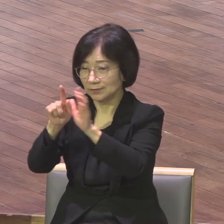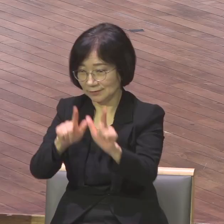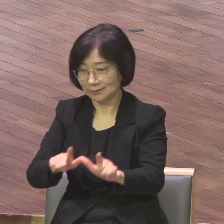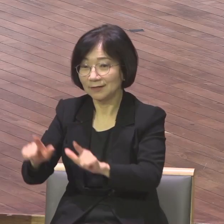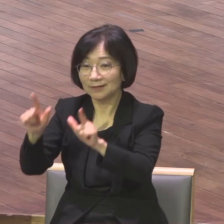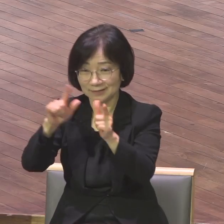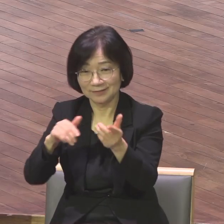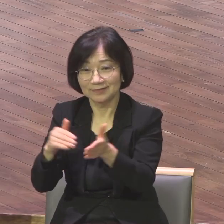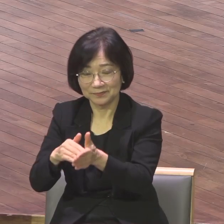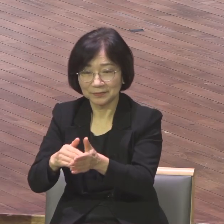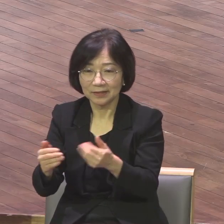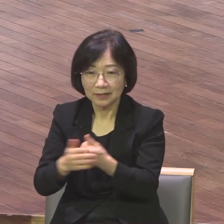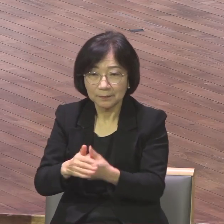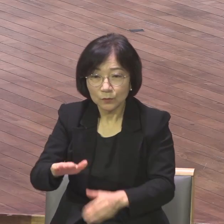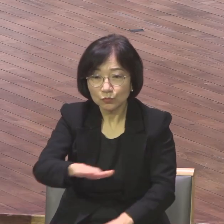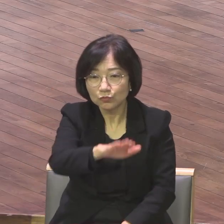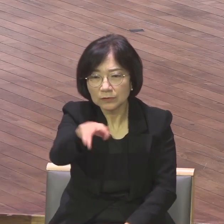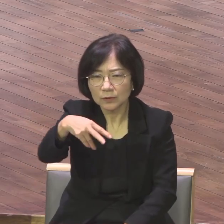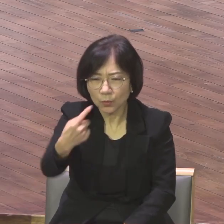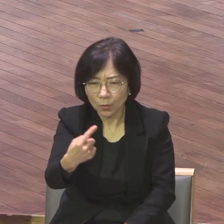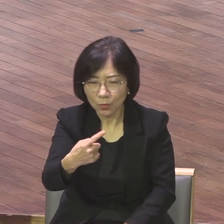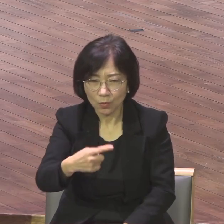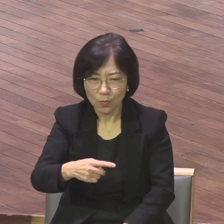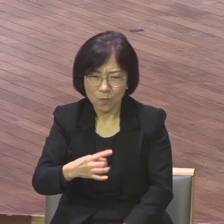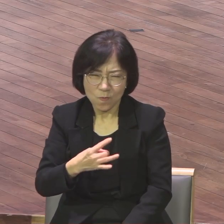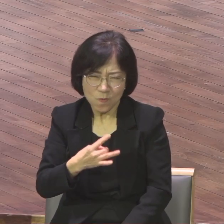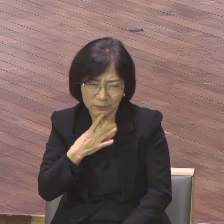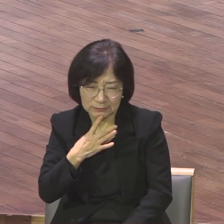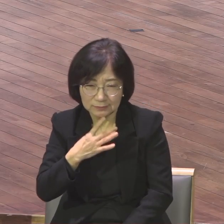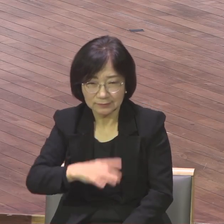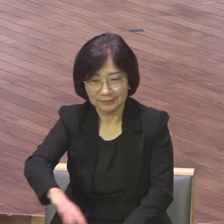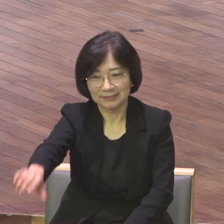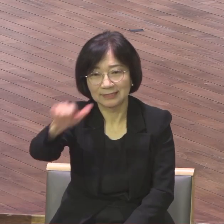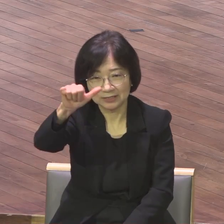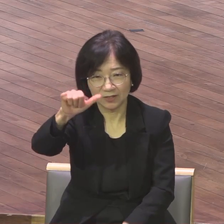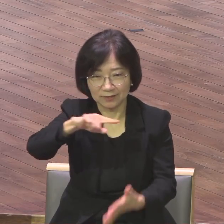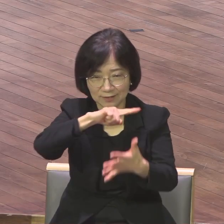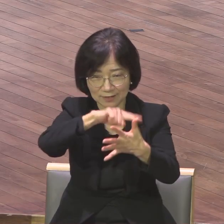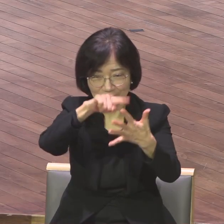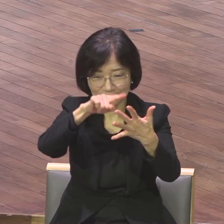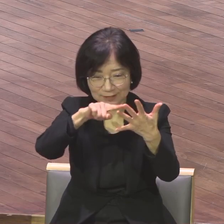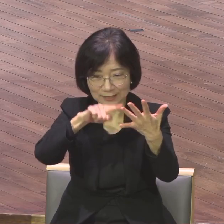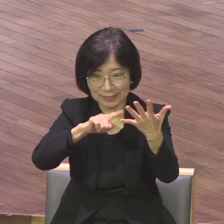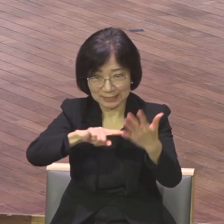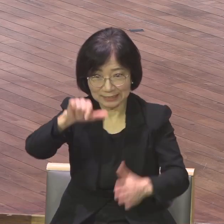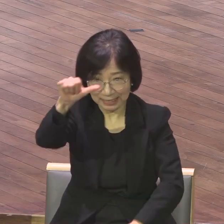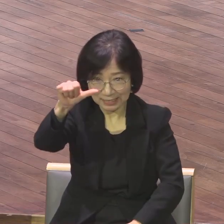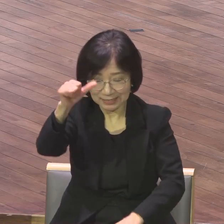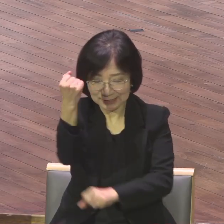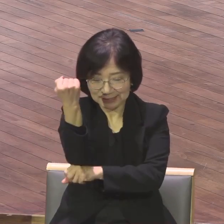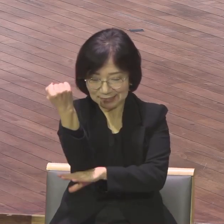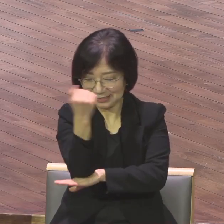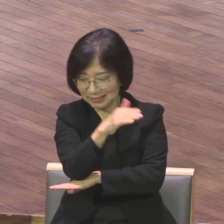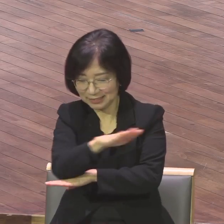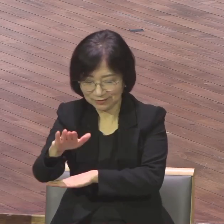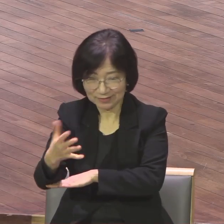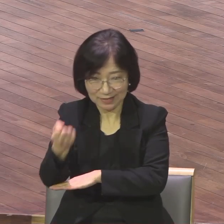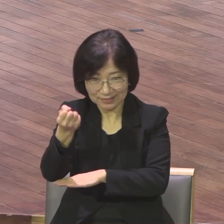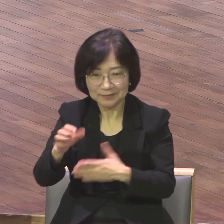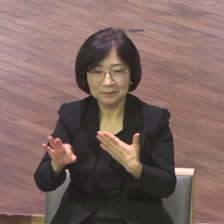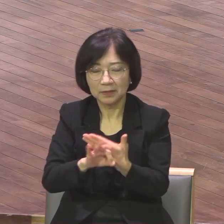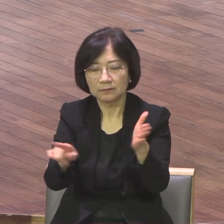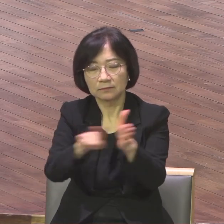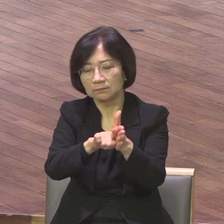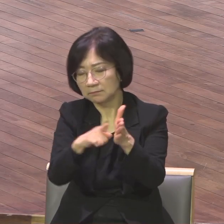우리도 이 5가지 오직을 영적 기준으로 가지고 살면 흔들릴 이유도 없고 하나님께